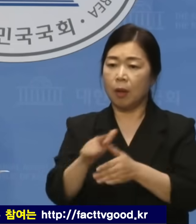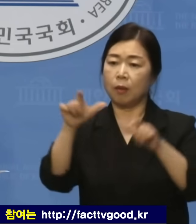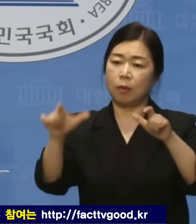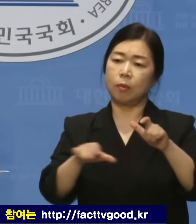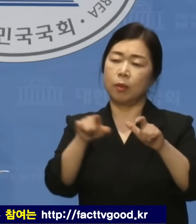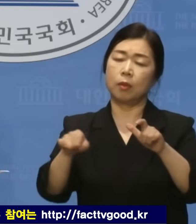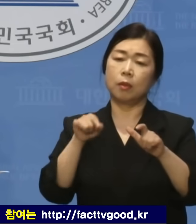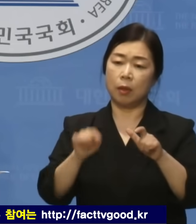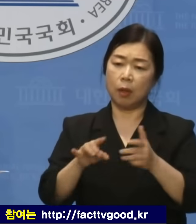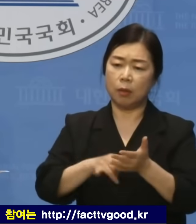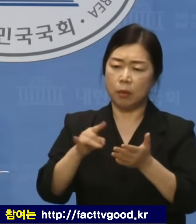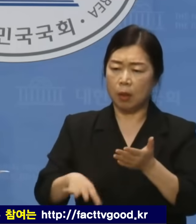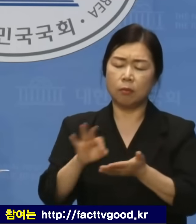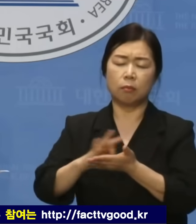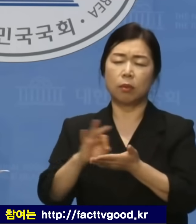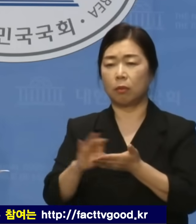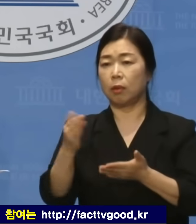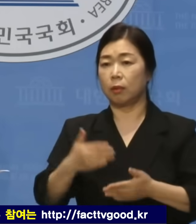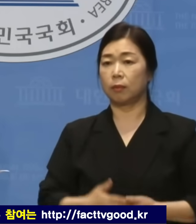세금이 낭비됩니다.